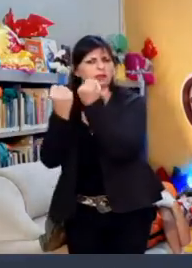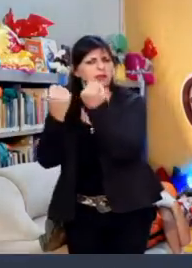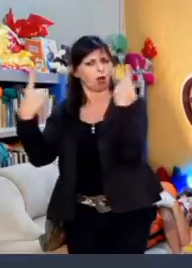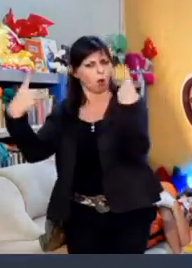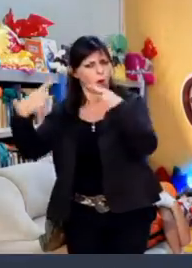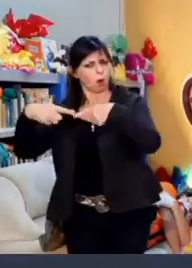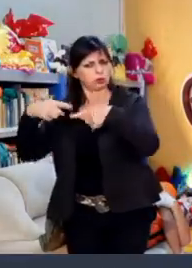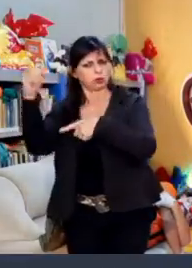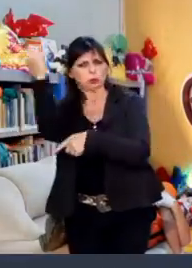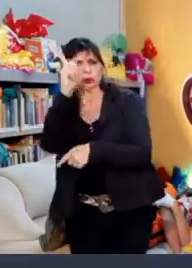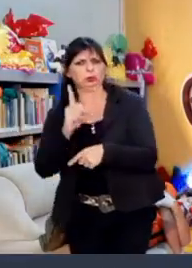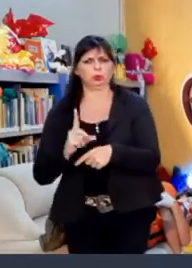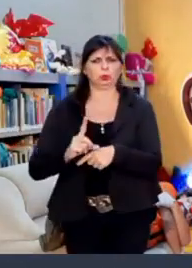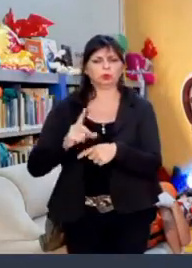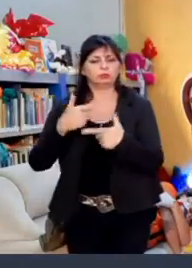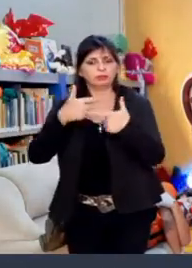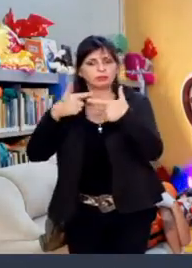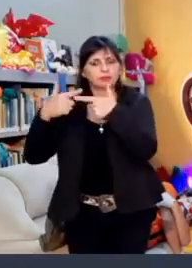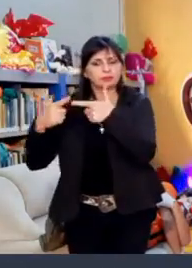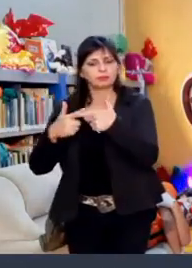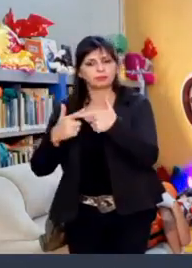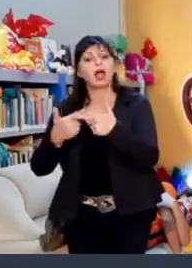existiam